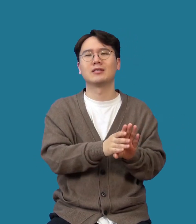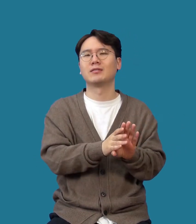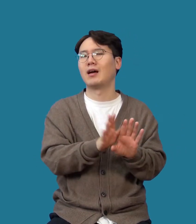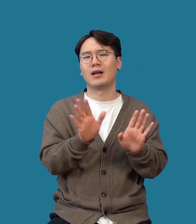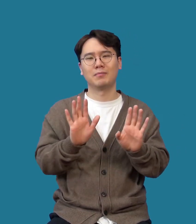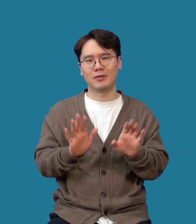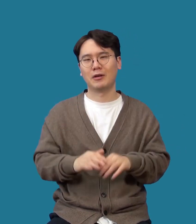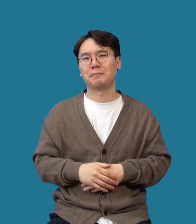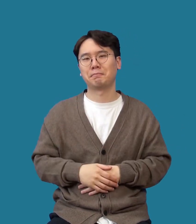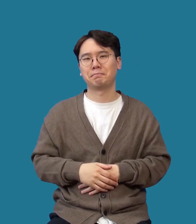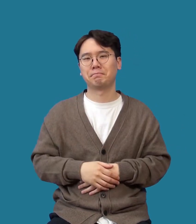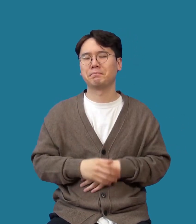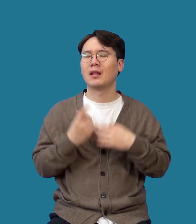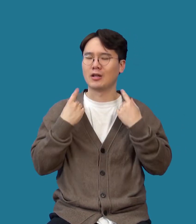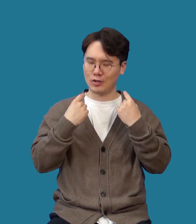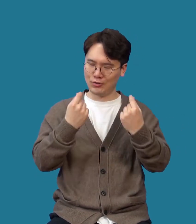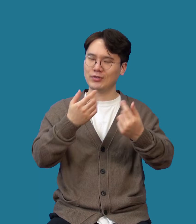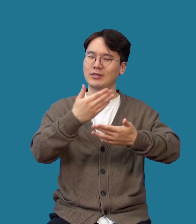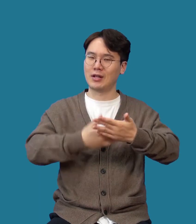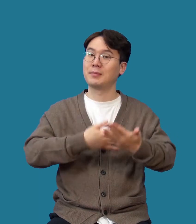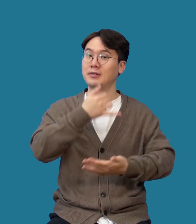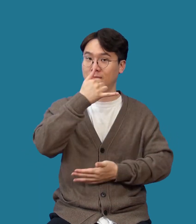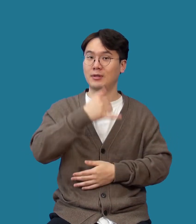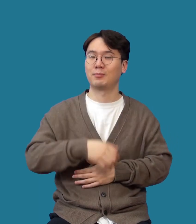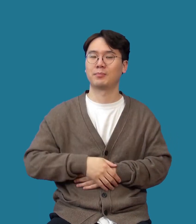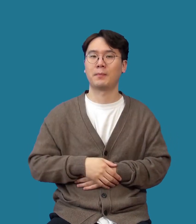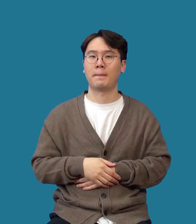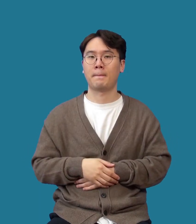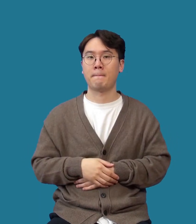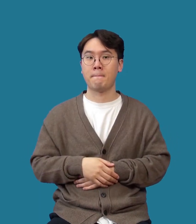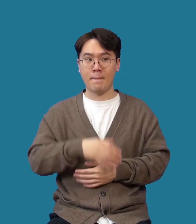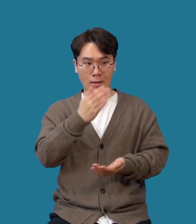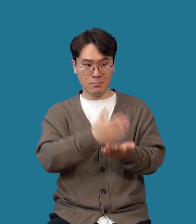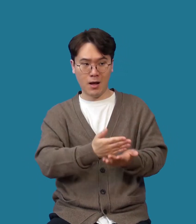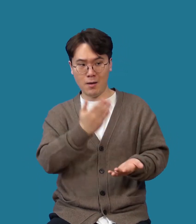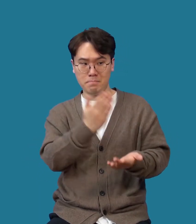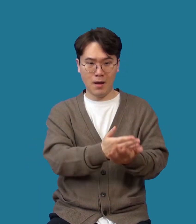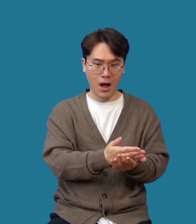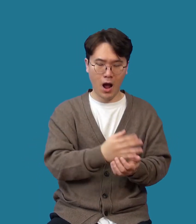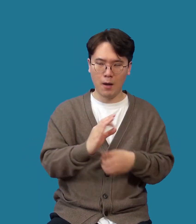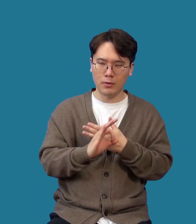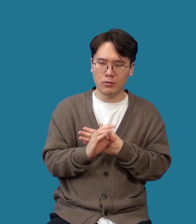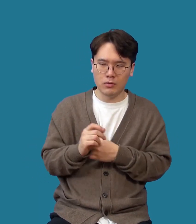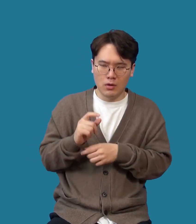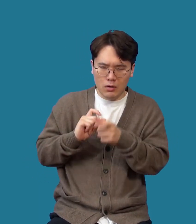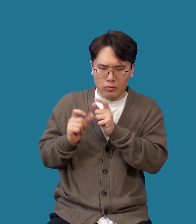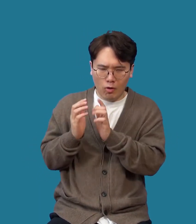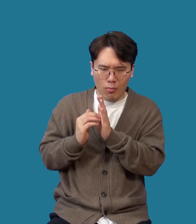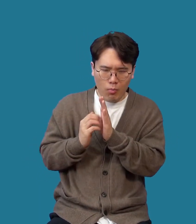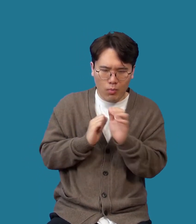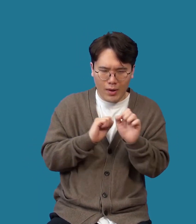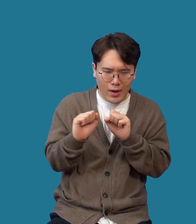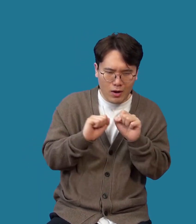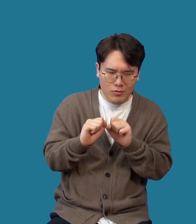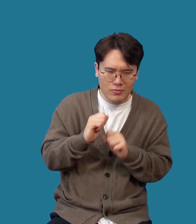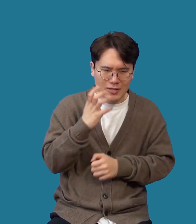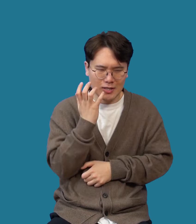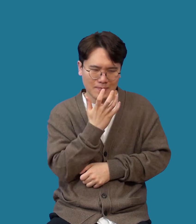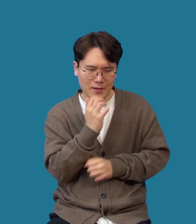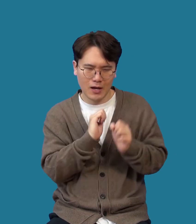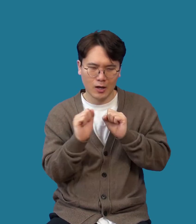죄의 근성이 남아 있습니다. 하지 말라고 하면 더 하고 싶어하는 빼딱한 그 속성이 우리 속에 남아